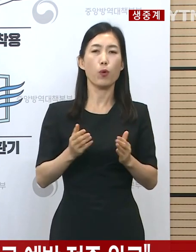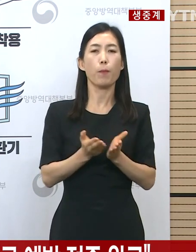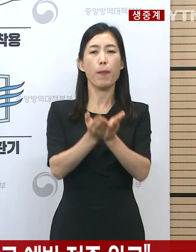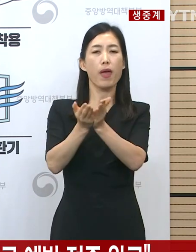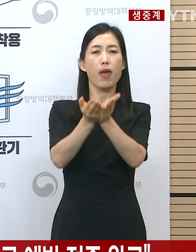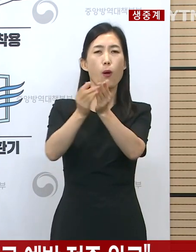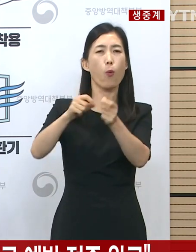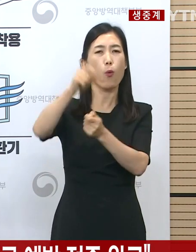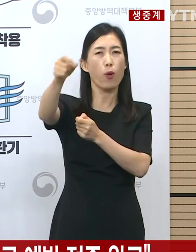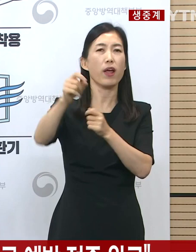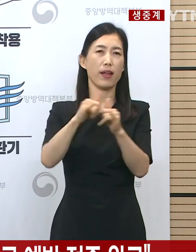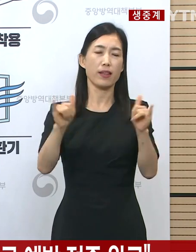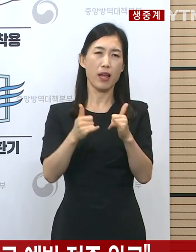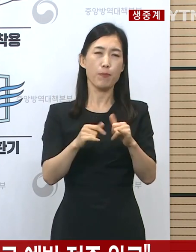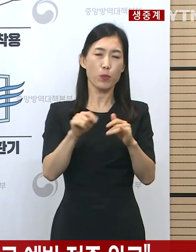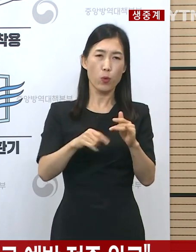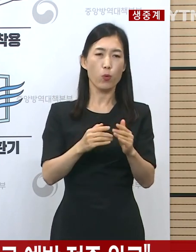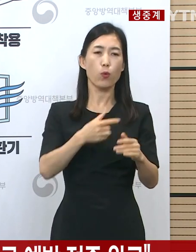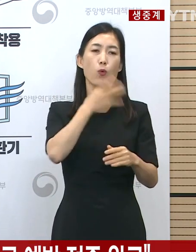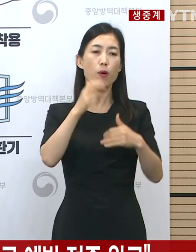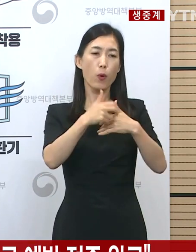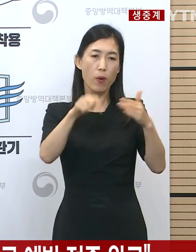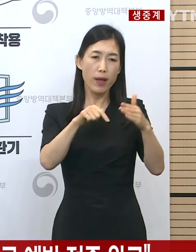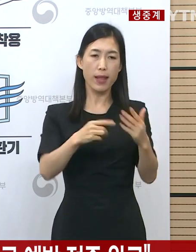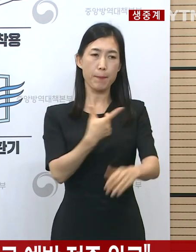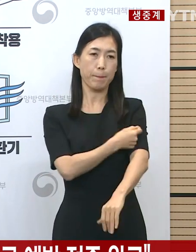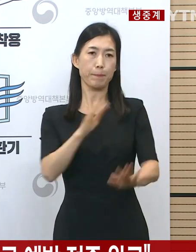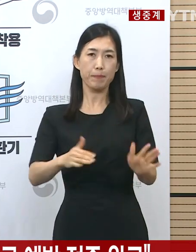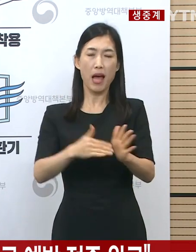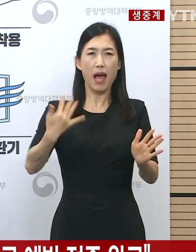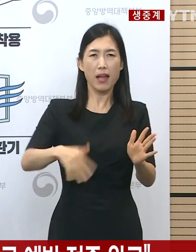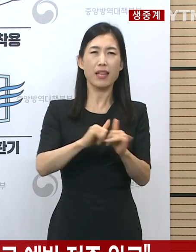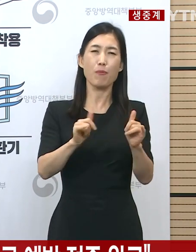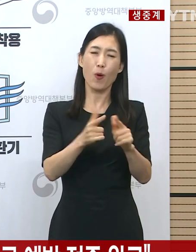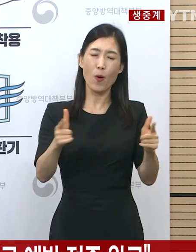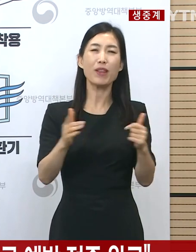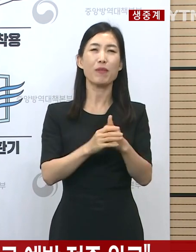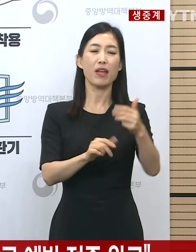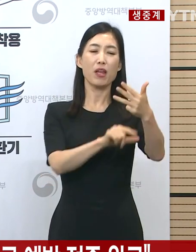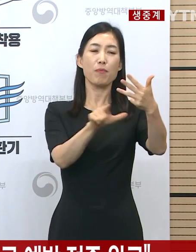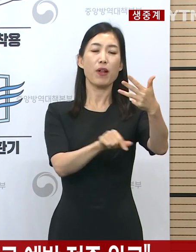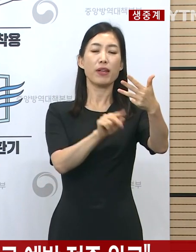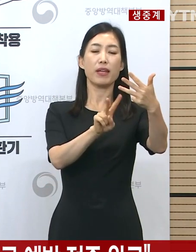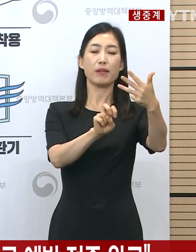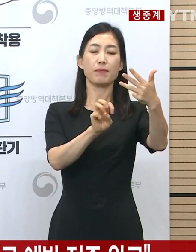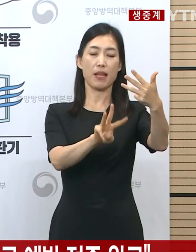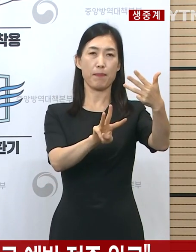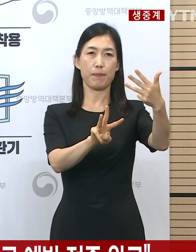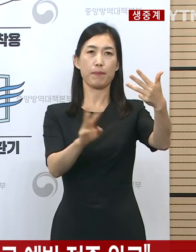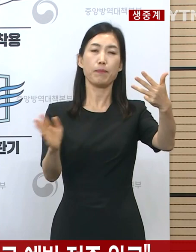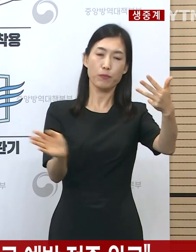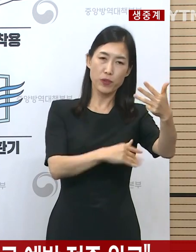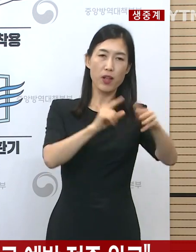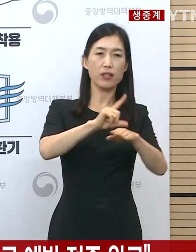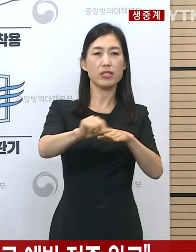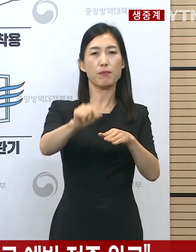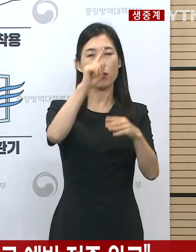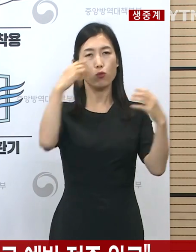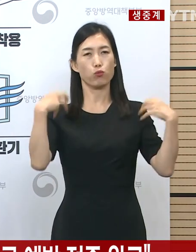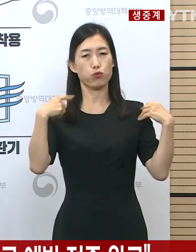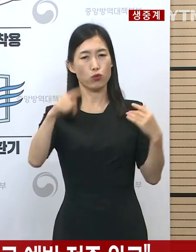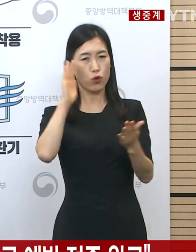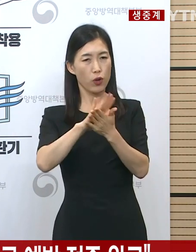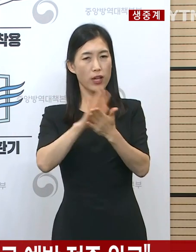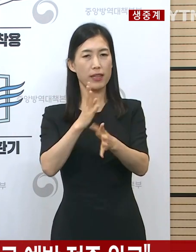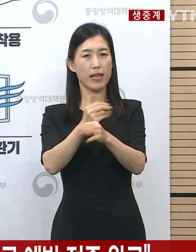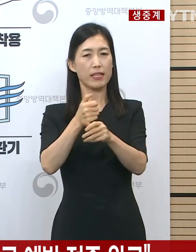미접종자 등을 대상으로 자율적으로 대상자를 선정하여 8월 23일 주부터 지자체 자율접종을